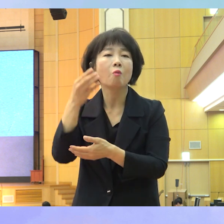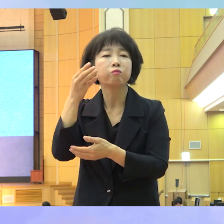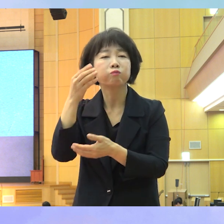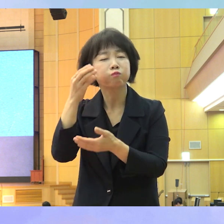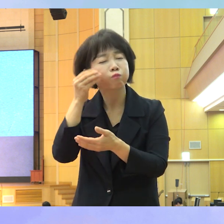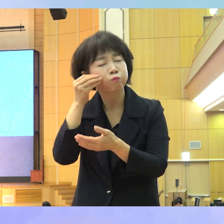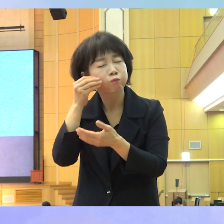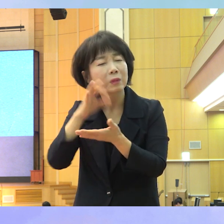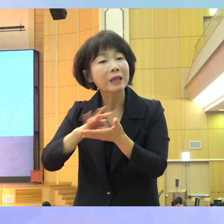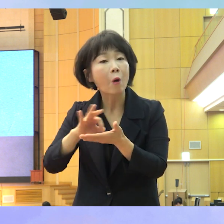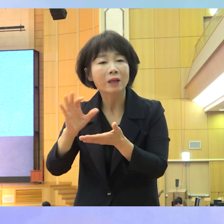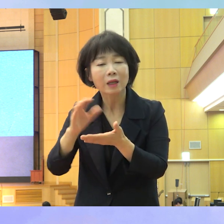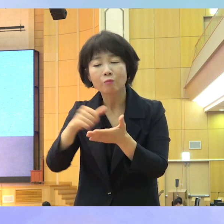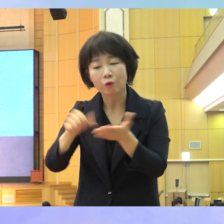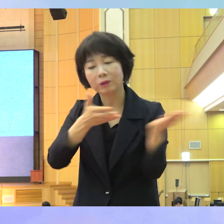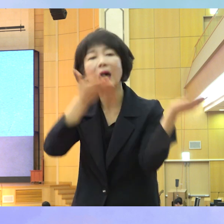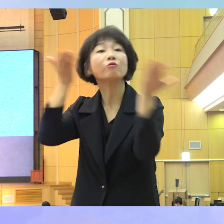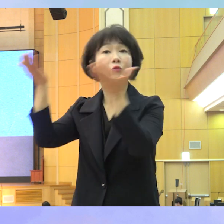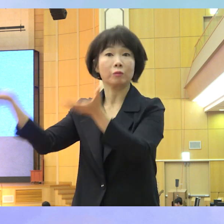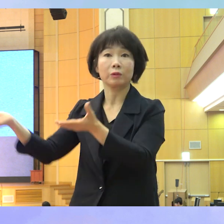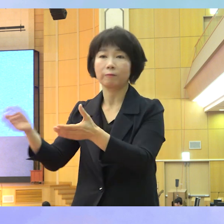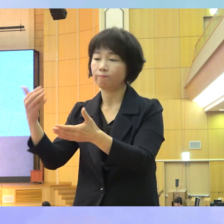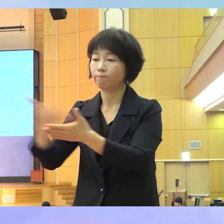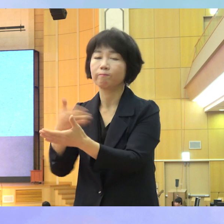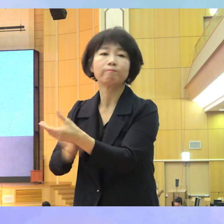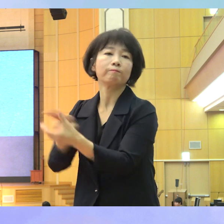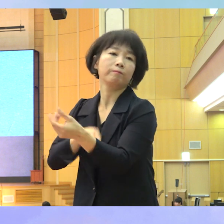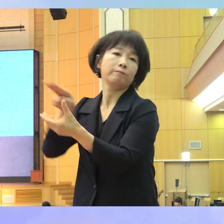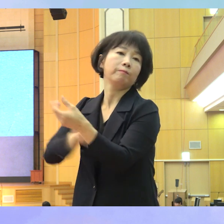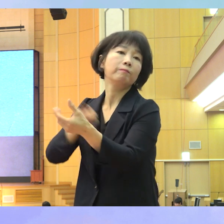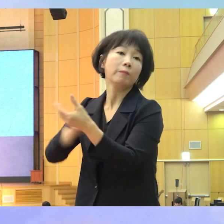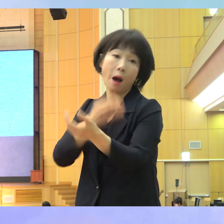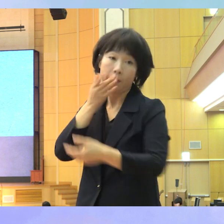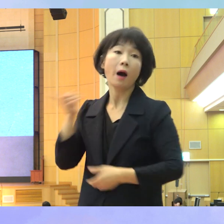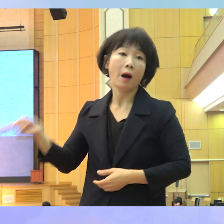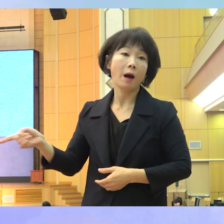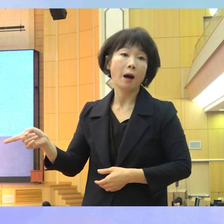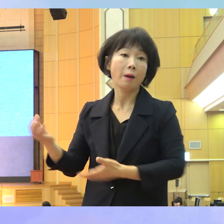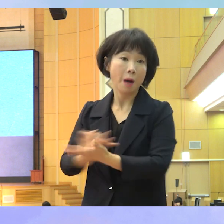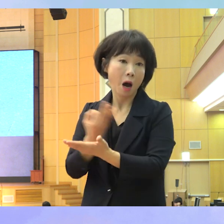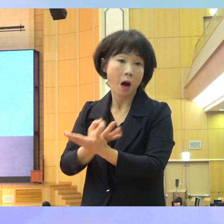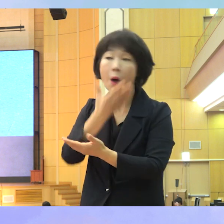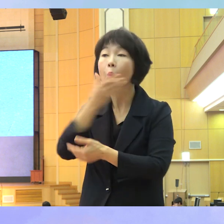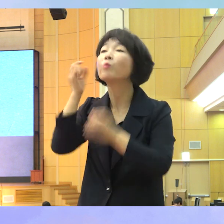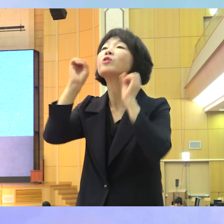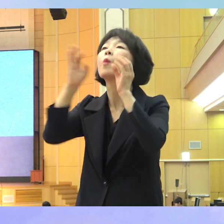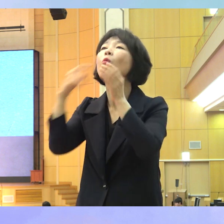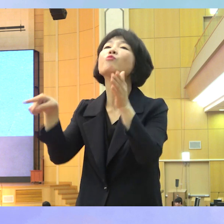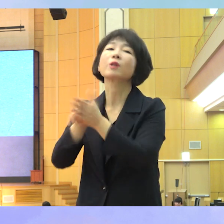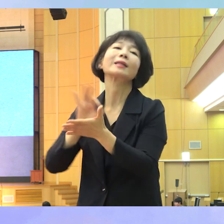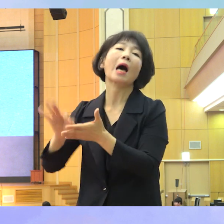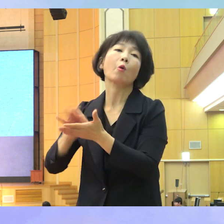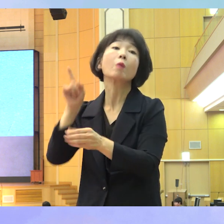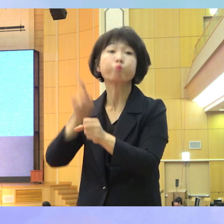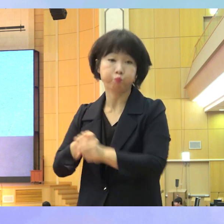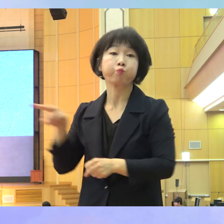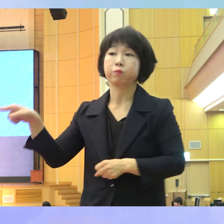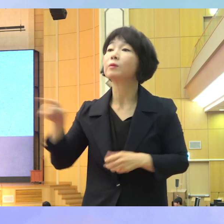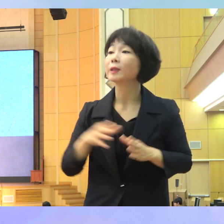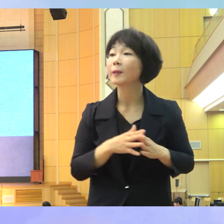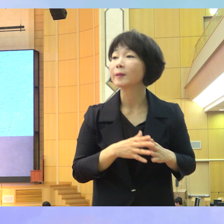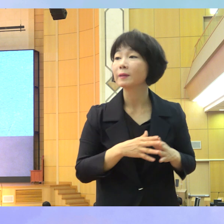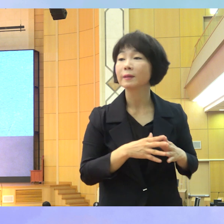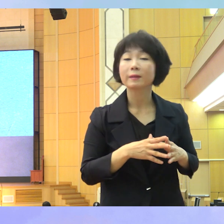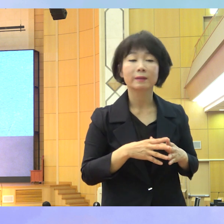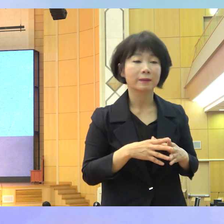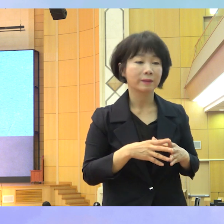협조를 부탁드리겠습니다. 3부 예배 후에 계시록 영상 예배 초급 중급 교육 있습니다. 그리고 새로 나오신 분은 2층 새가족